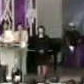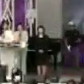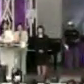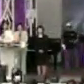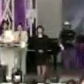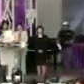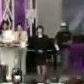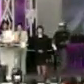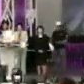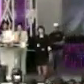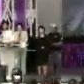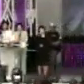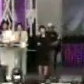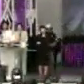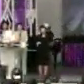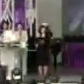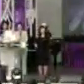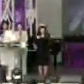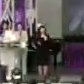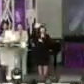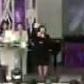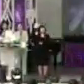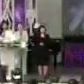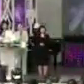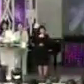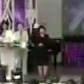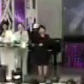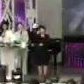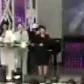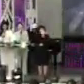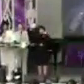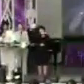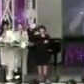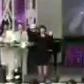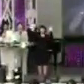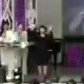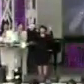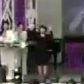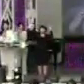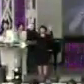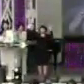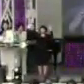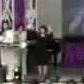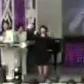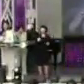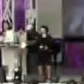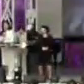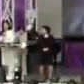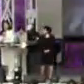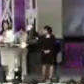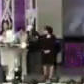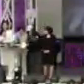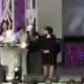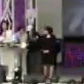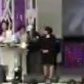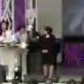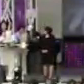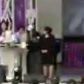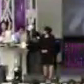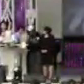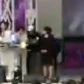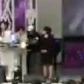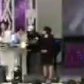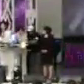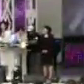네, 좋은 말씀 전해주신 김경은 시장님께 다시 한번 큰 박수 보내주시기 바랍니다. 네, 그리고 해외에서 많은